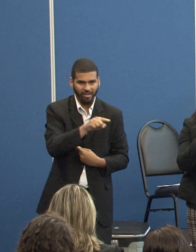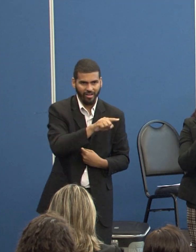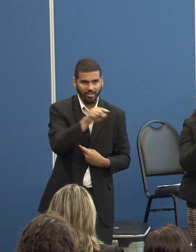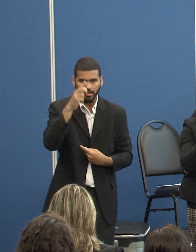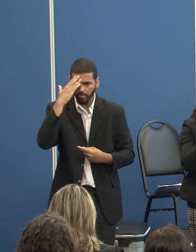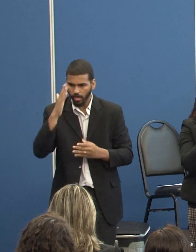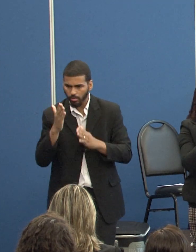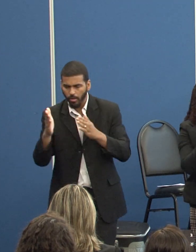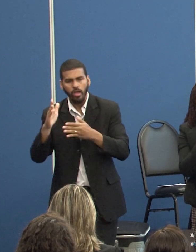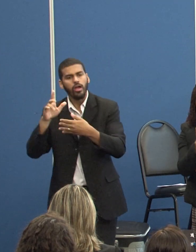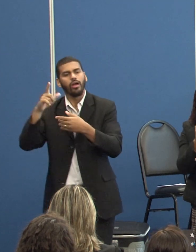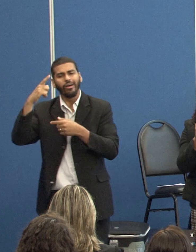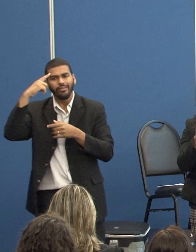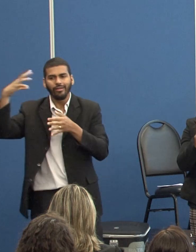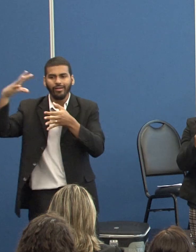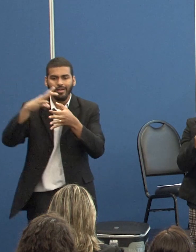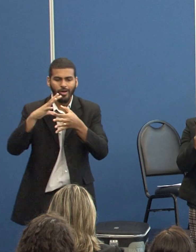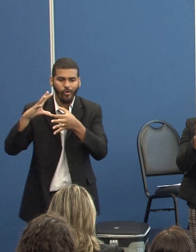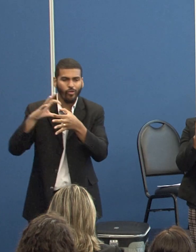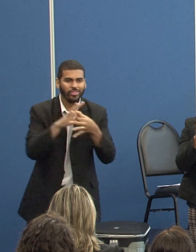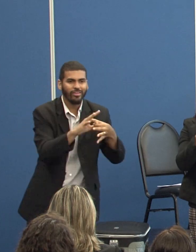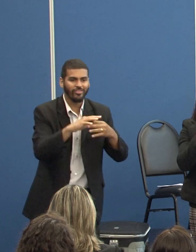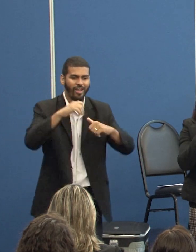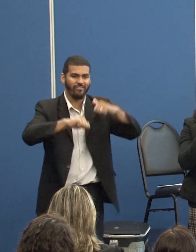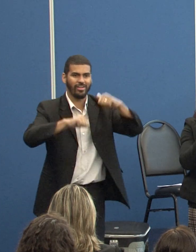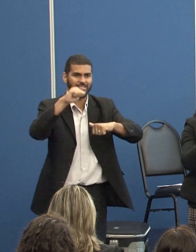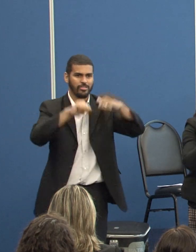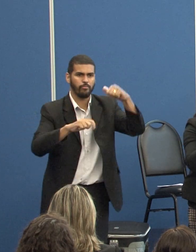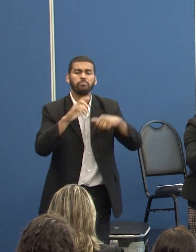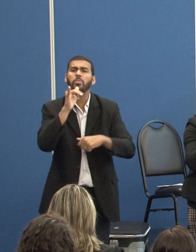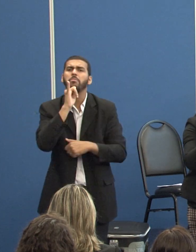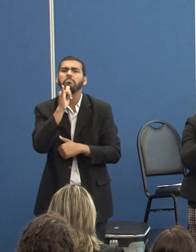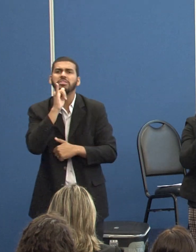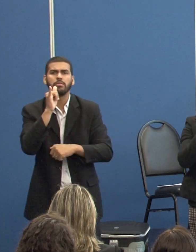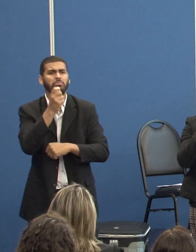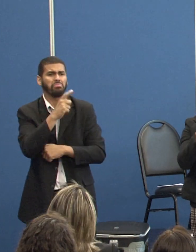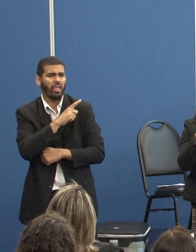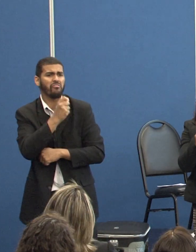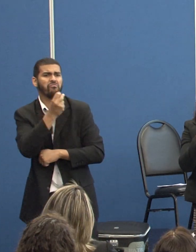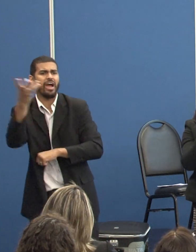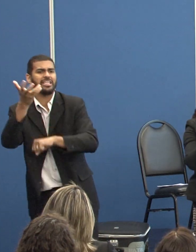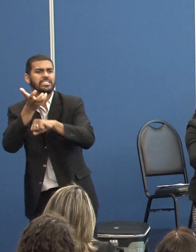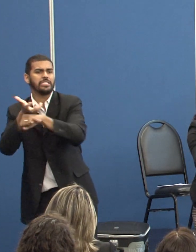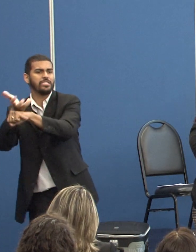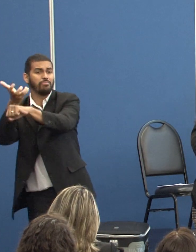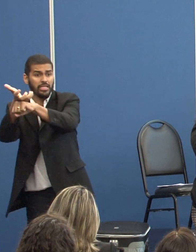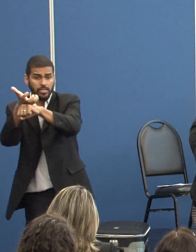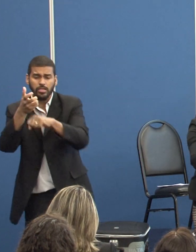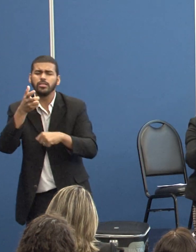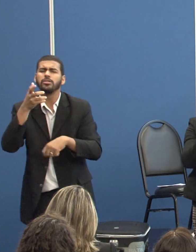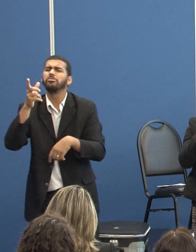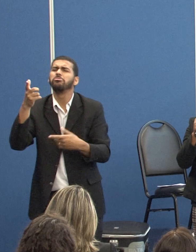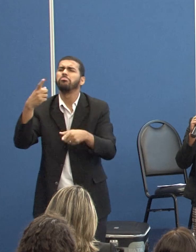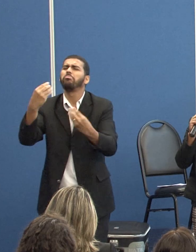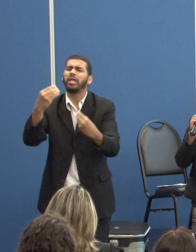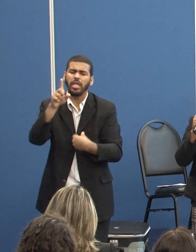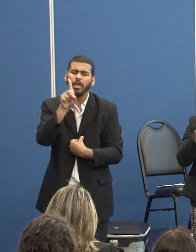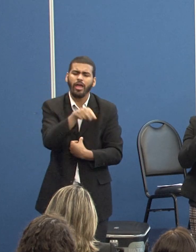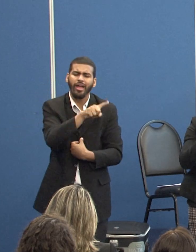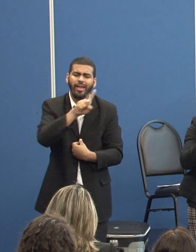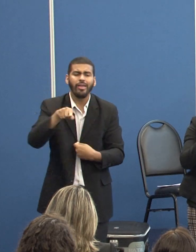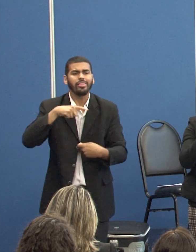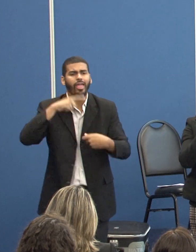outros contextos, de inúmeras outras disciplinas. Quando eu falo marca-X, eu estou trabalhando possibilidades cognitivas, eu estou trabalhando